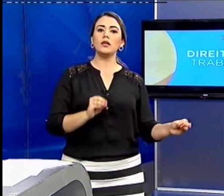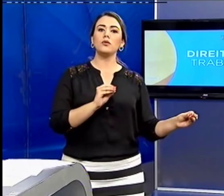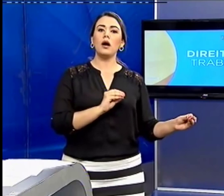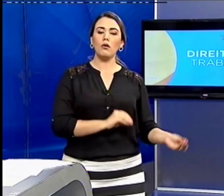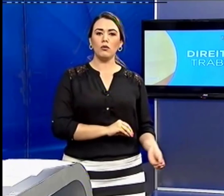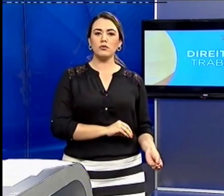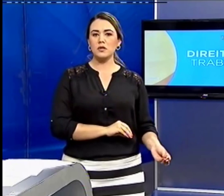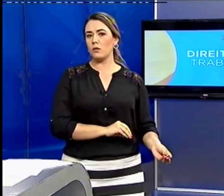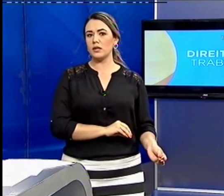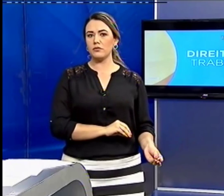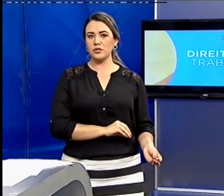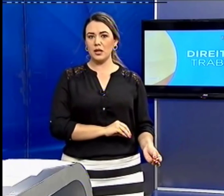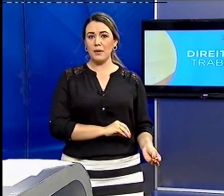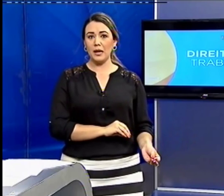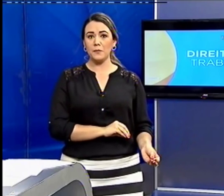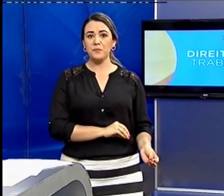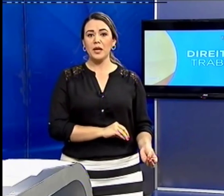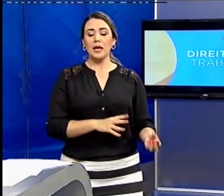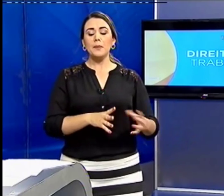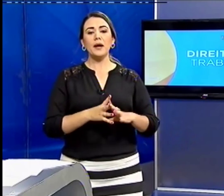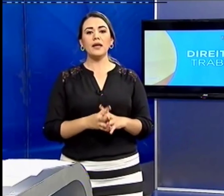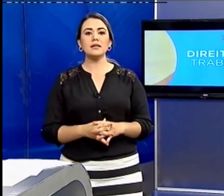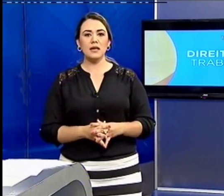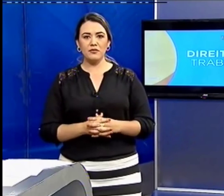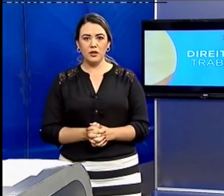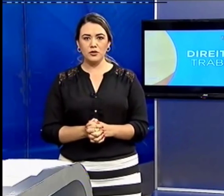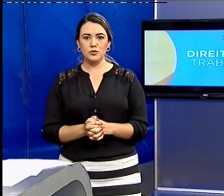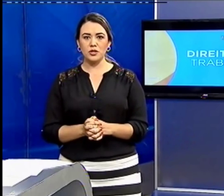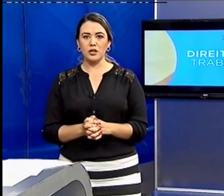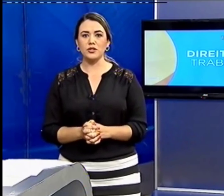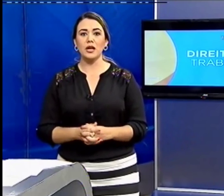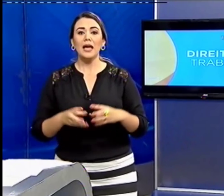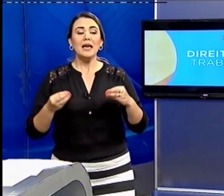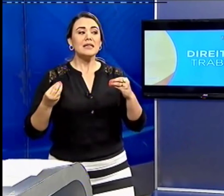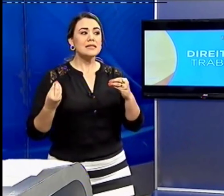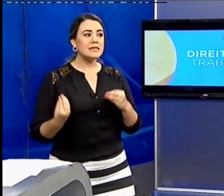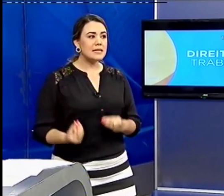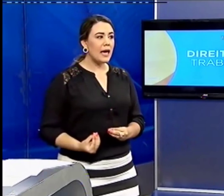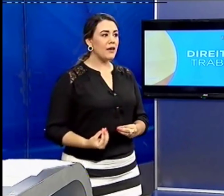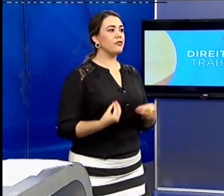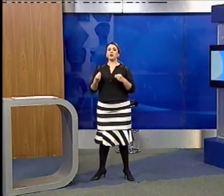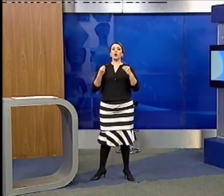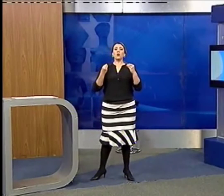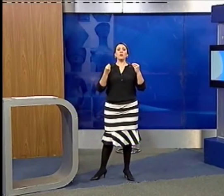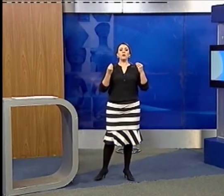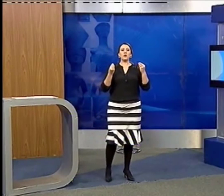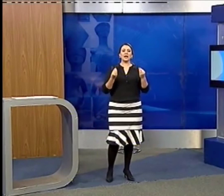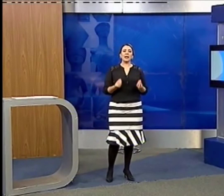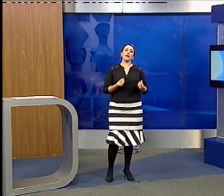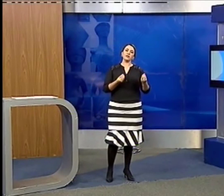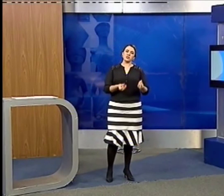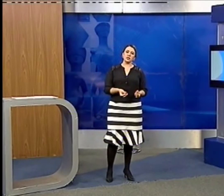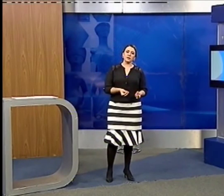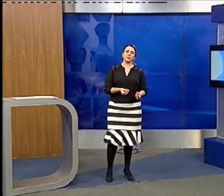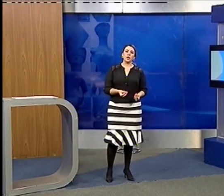recolhido ao longo do seu contrato de trabalho. E para que serve isso, gente? Serve como